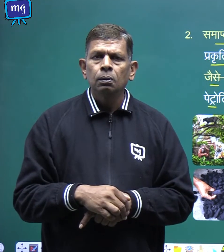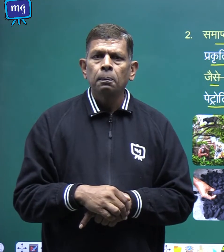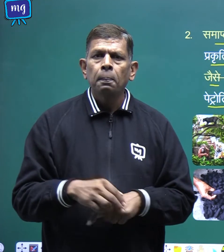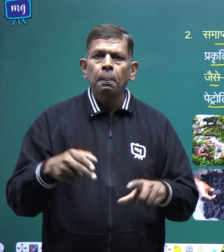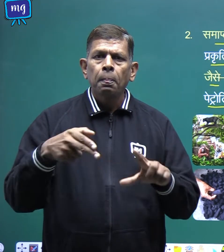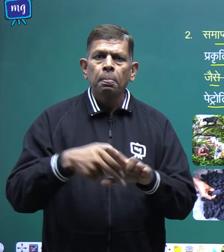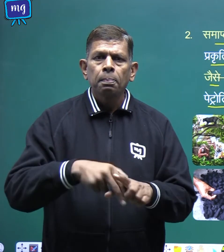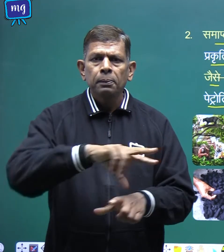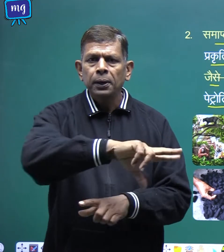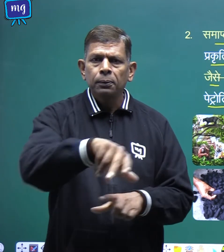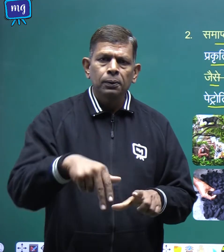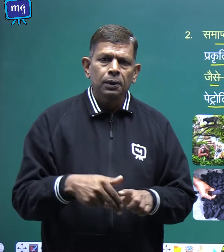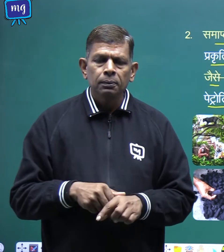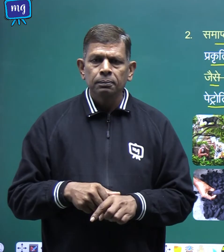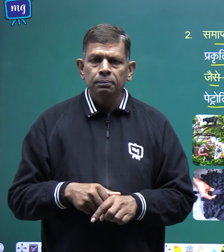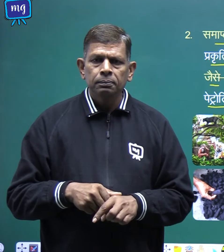पेट्रोलियम,